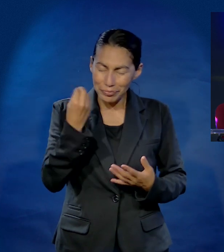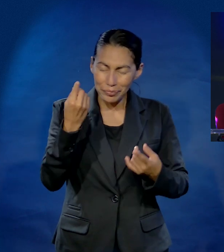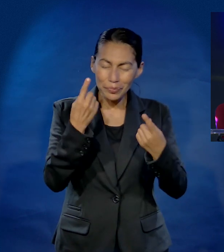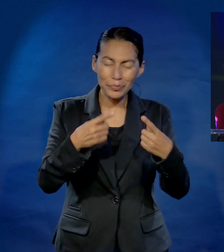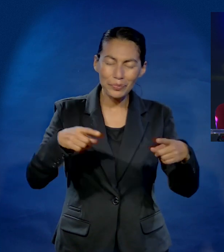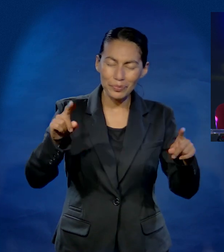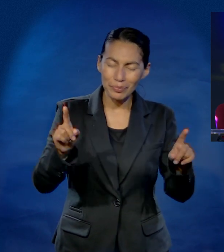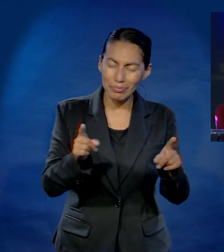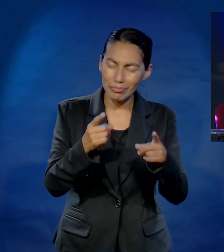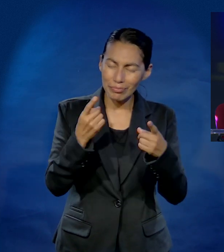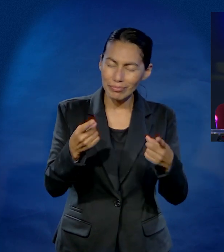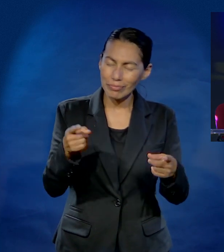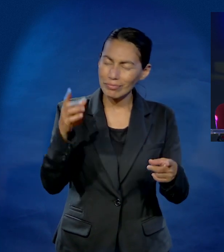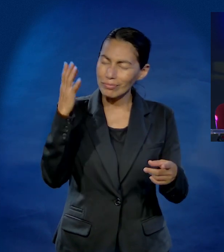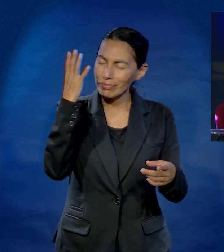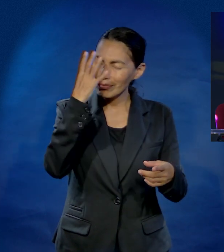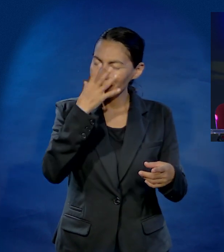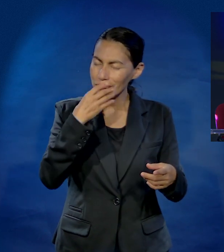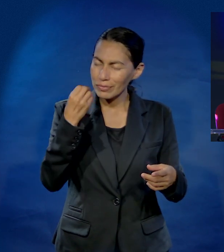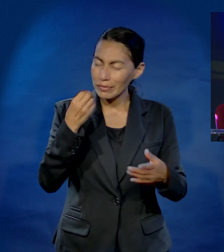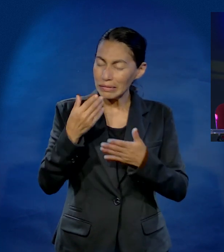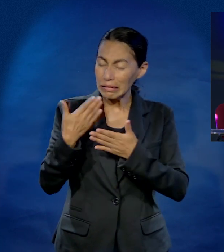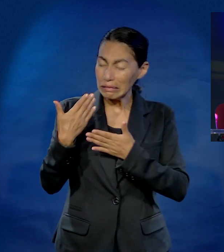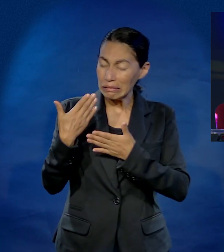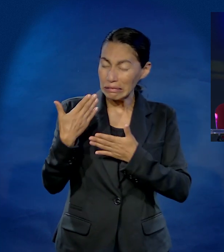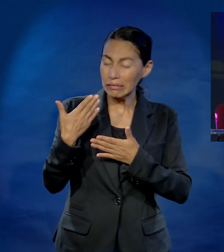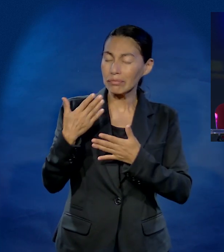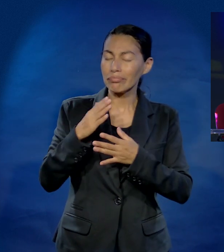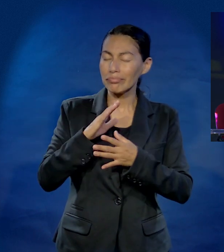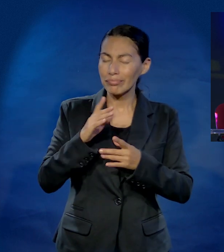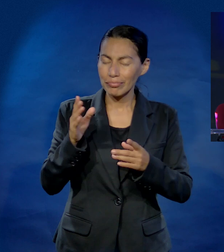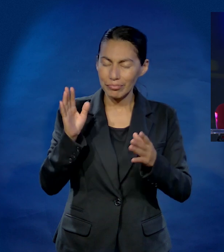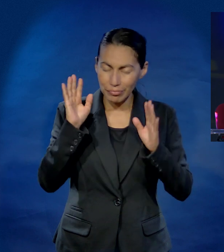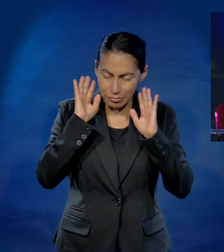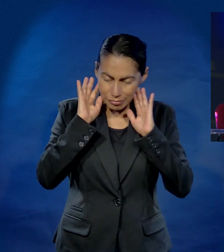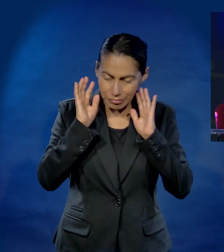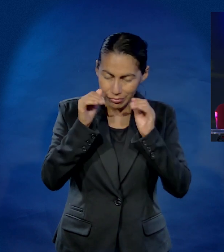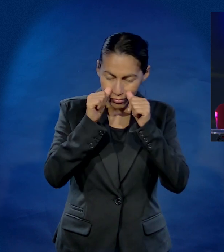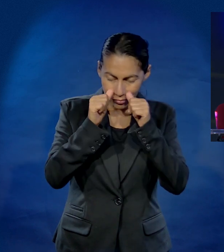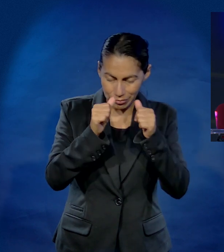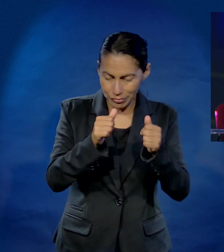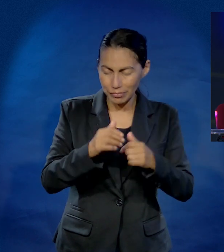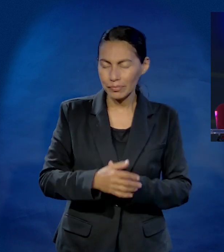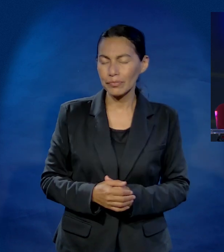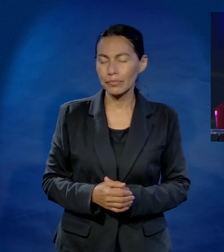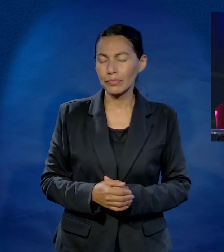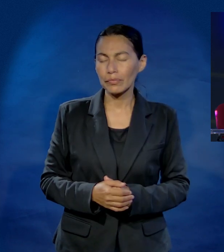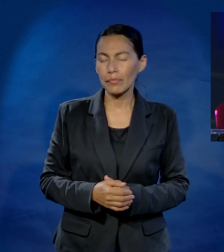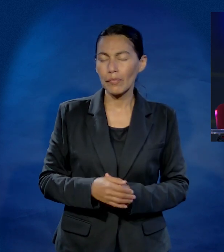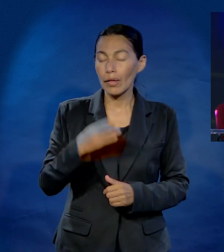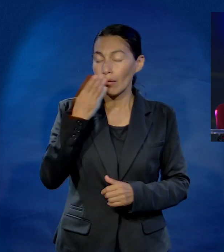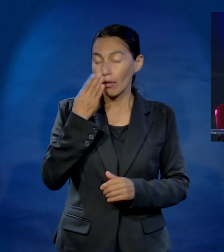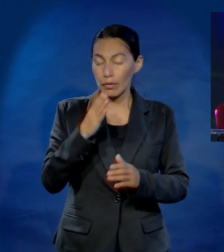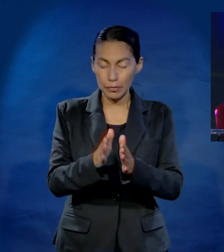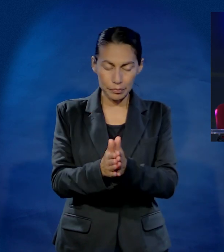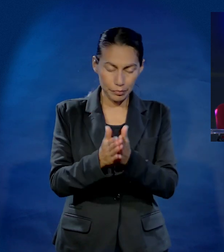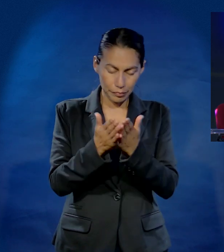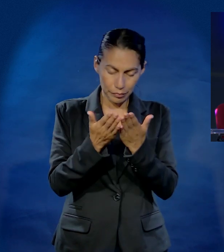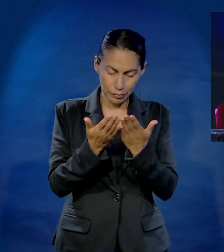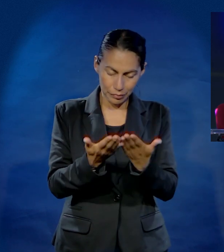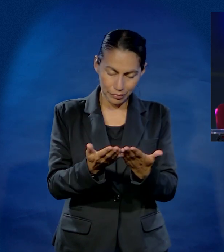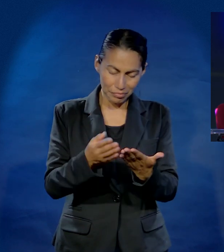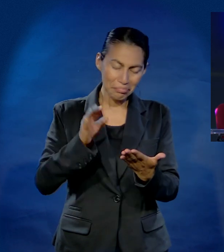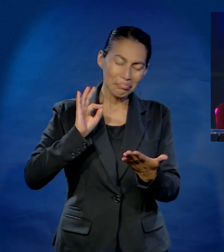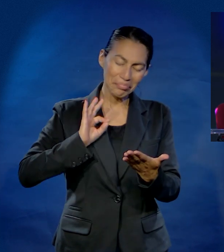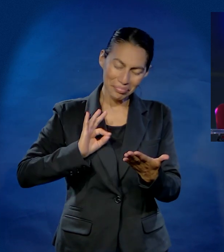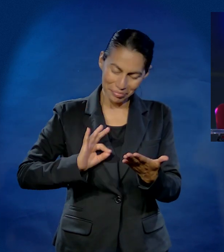bonito, con música tan preciosa como la que acaba de sonar aquí, y abrir tu palabra con tranquilidad.